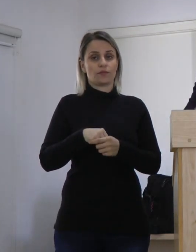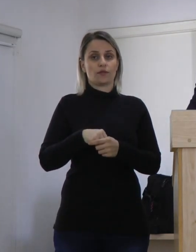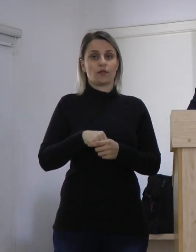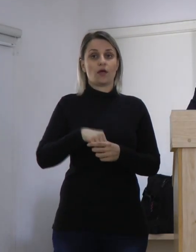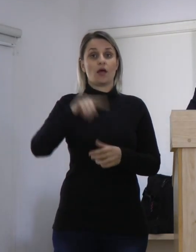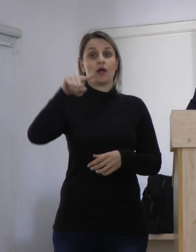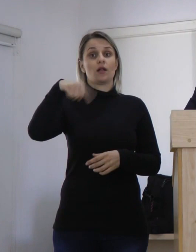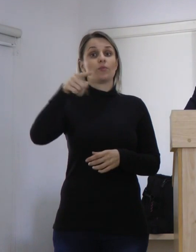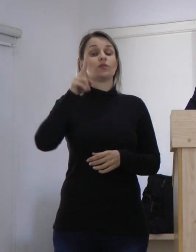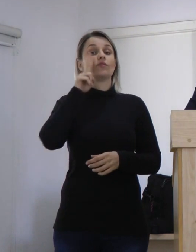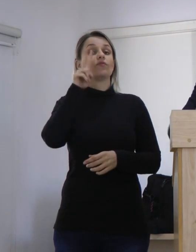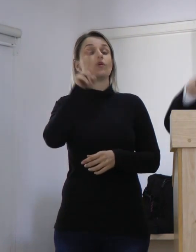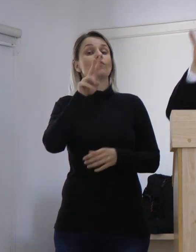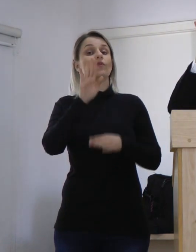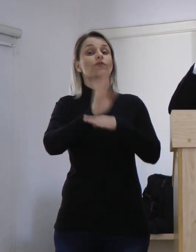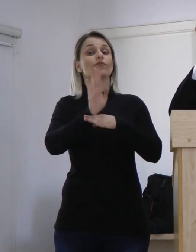Levou.